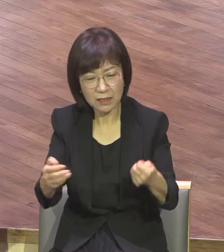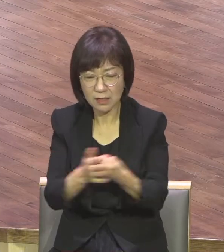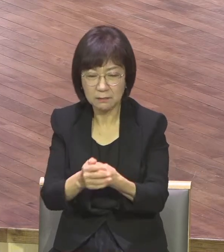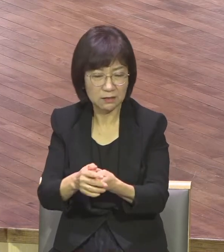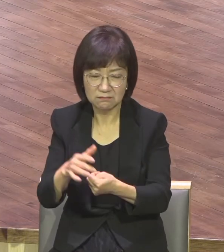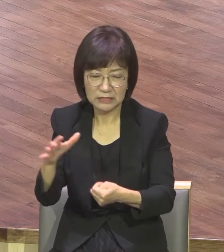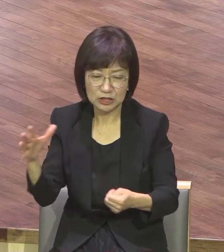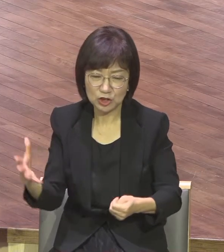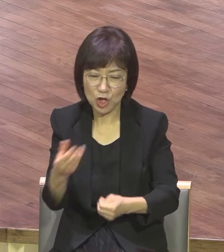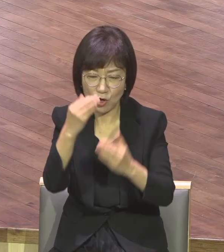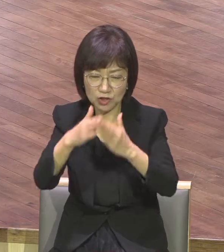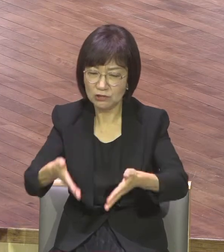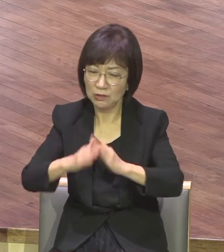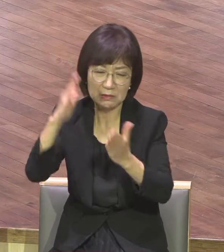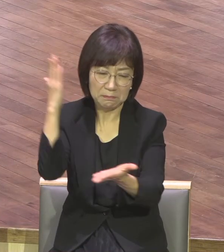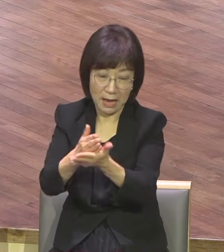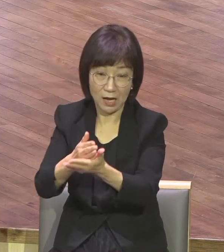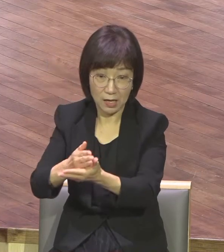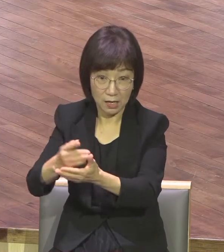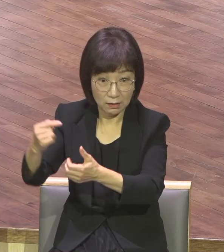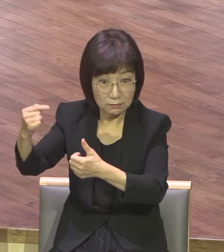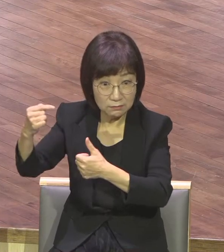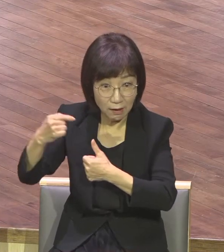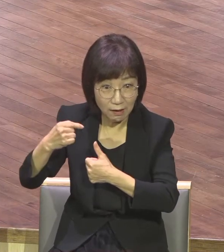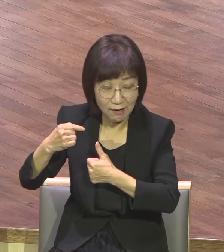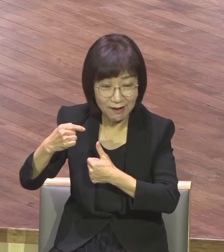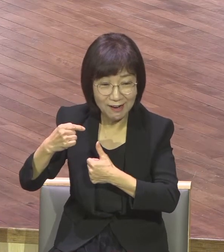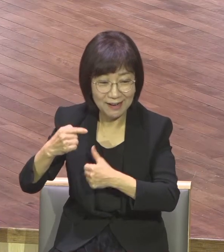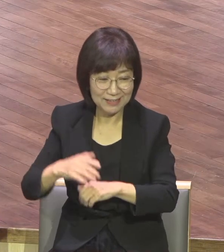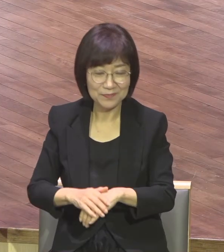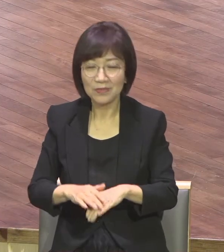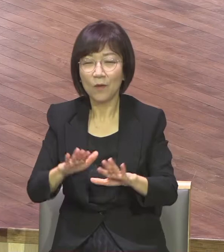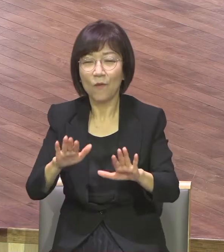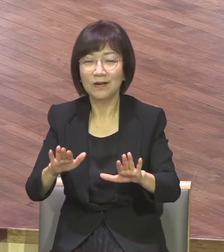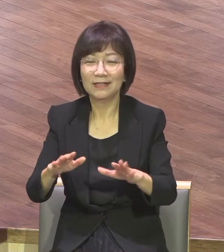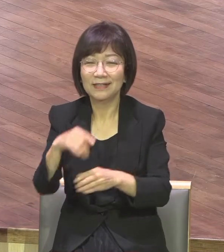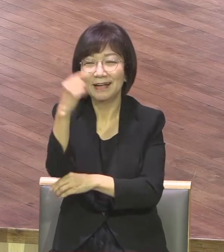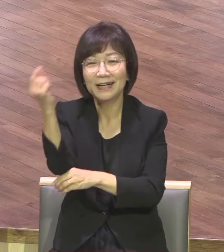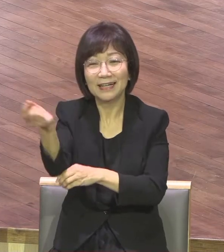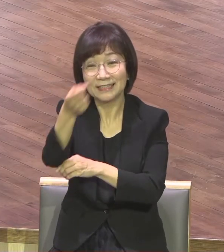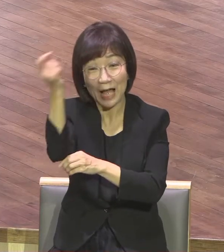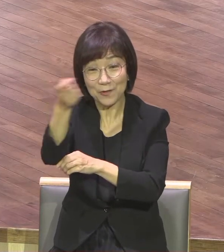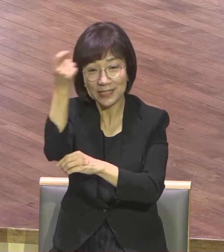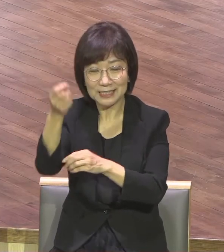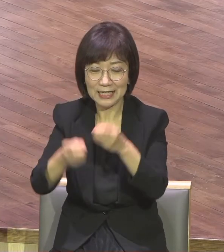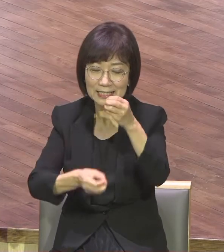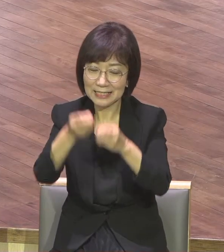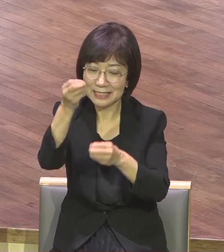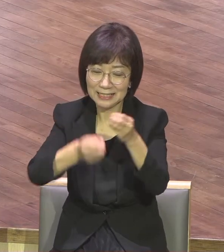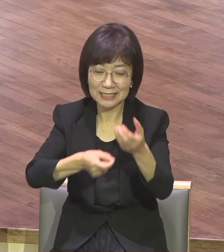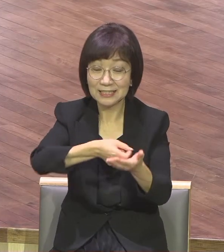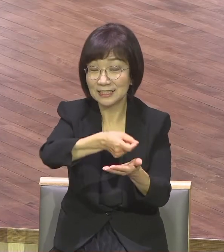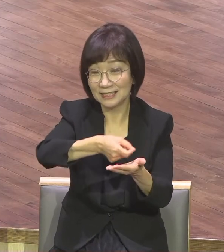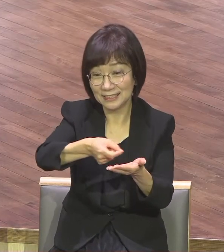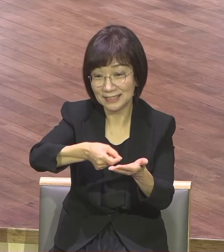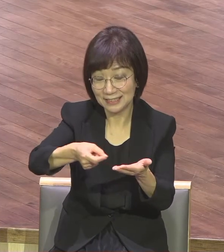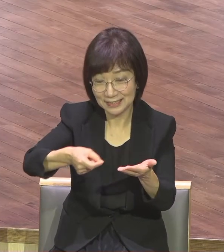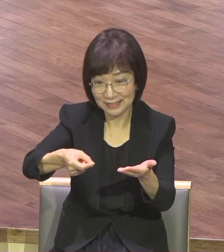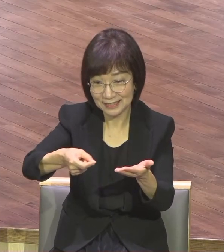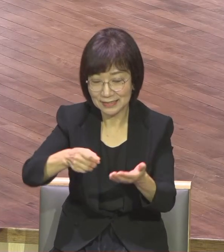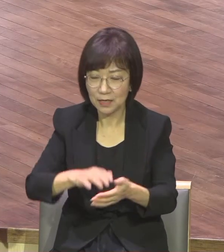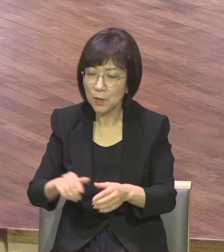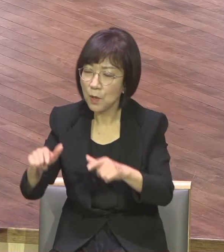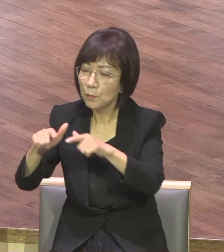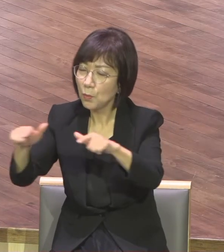험한 세월 살았습니다. 이 다윗의 시라고 할 때는요 보통 일반 사람들의 그 나오는 고백이